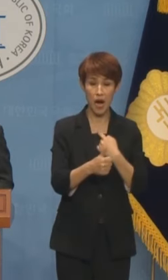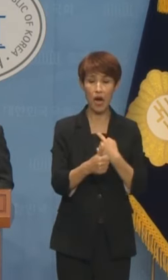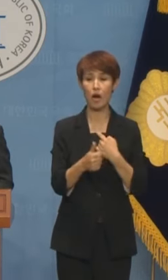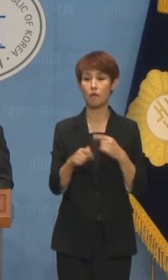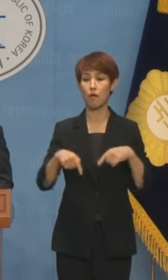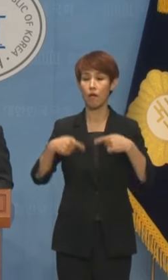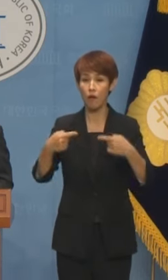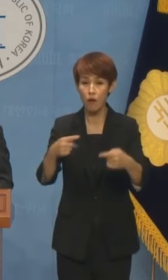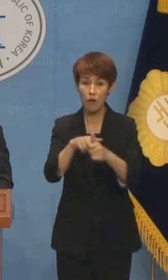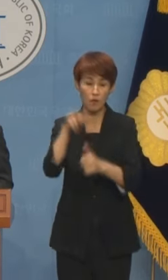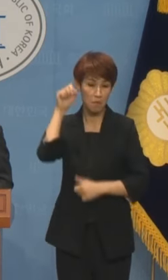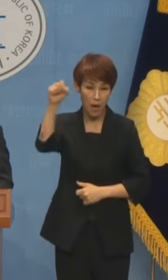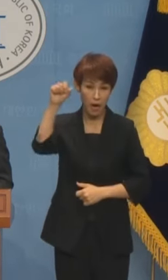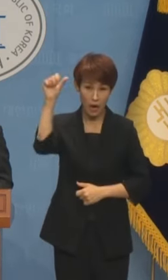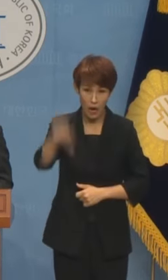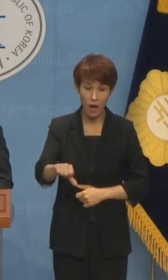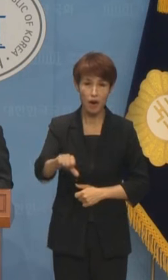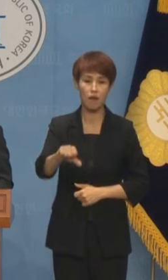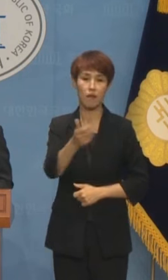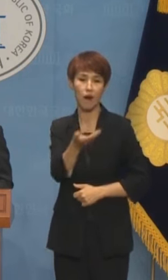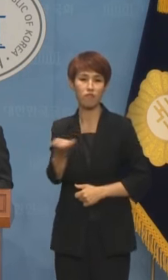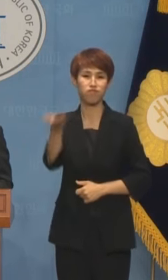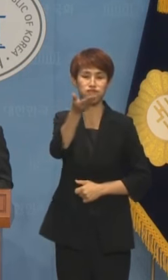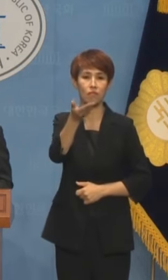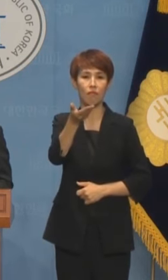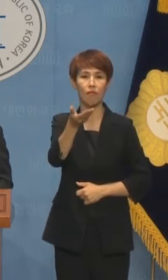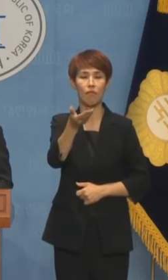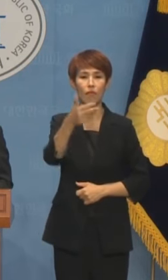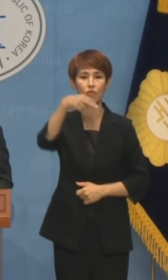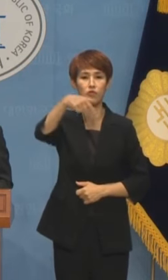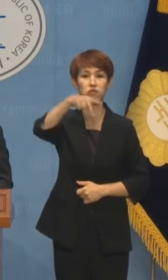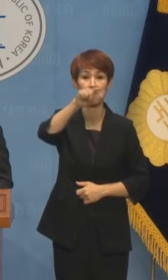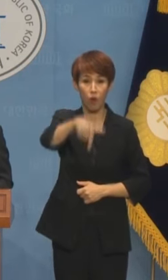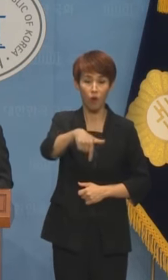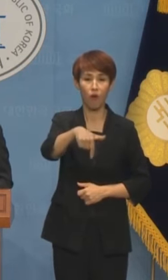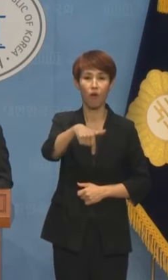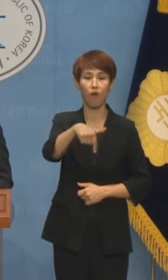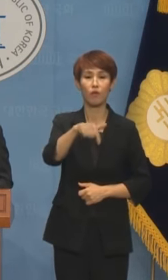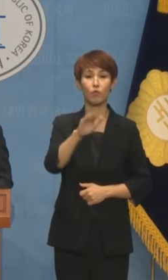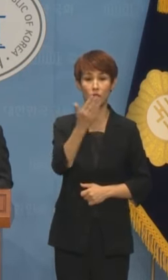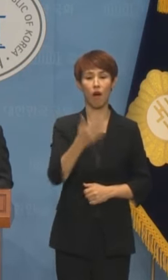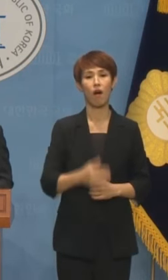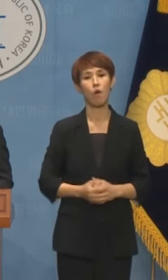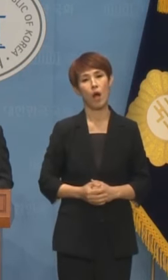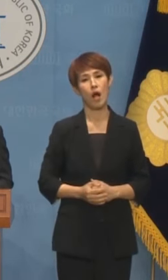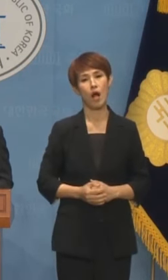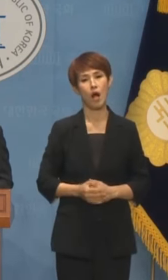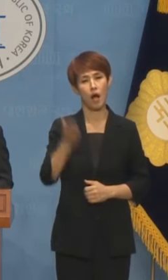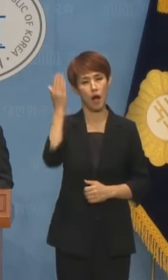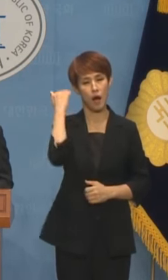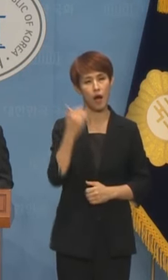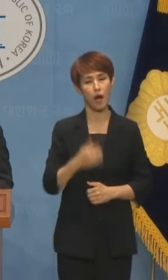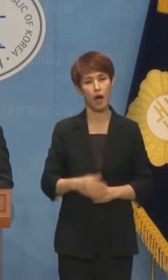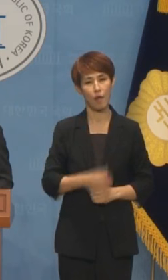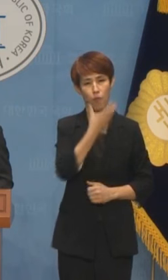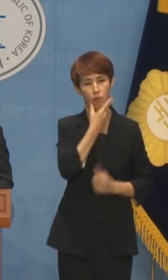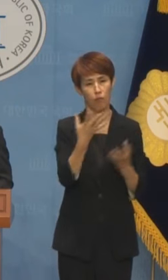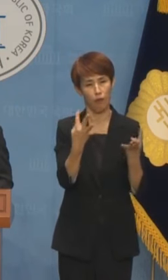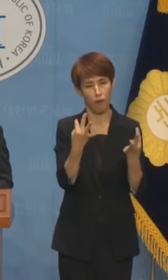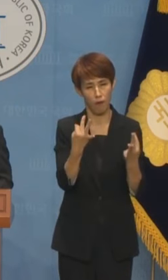뒤에 수석으로 승진해 돌아온 정광삼 수석은 전생에 덕을 많이 쌓았나